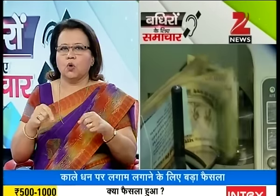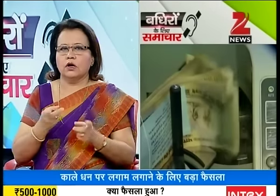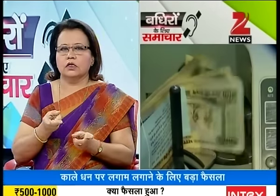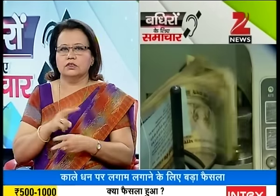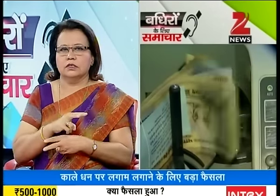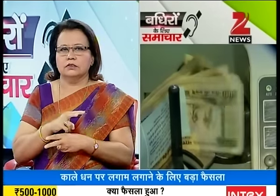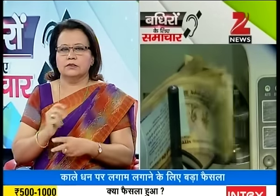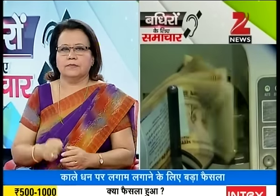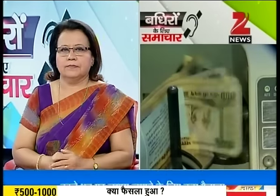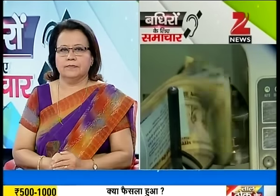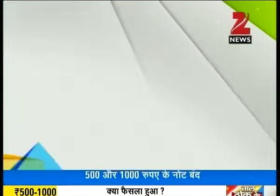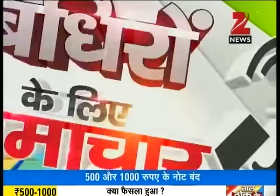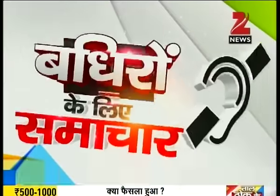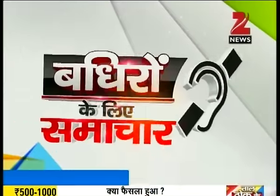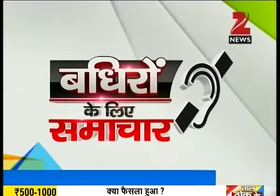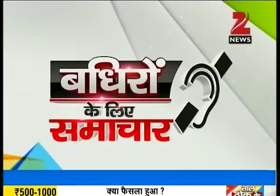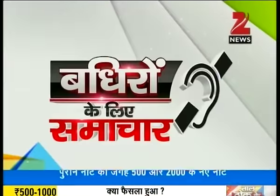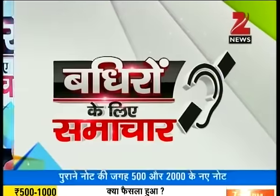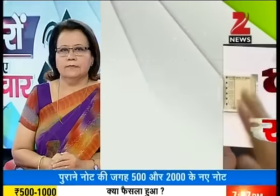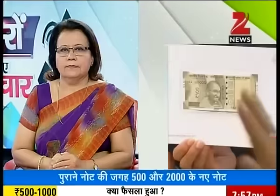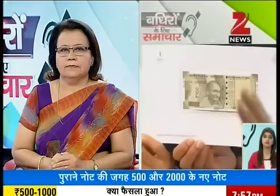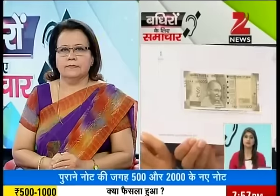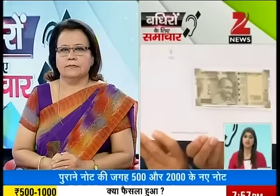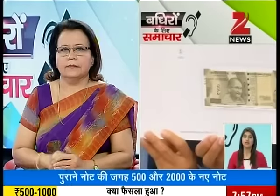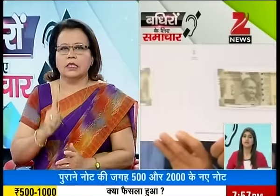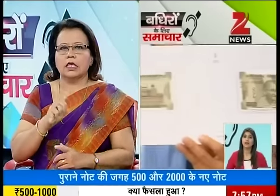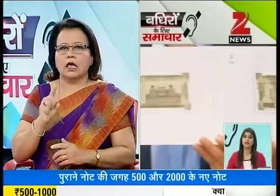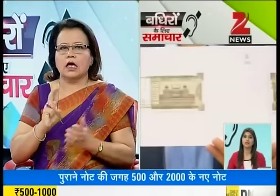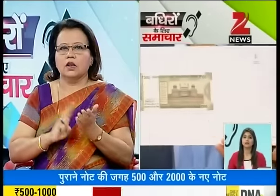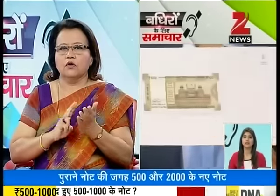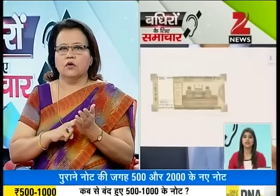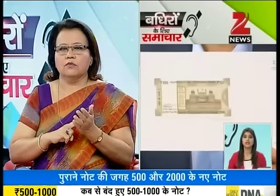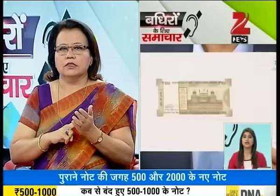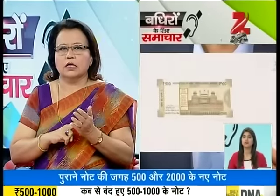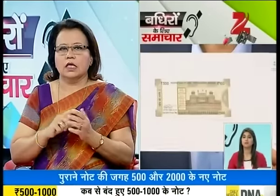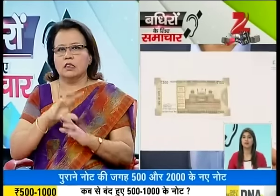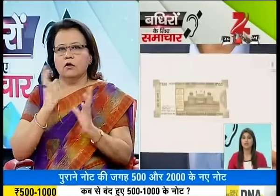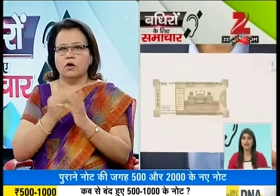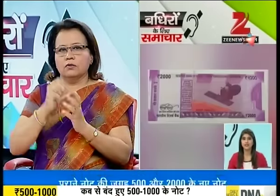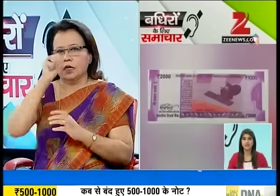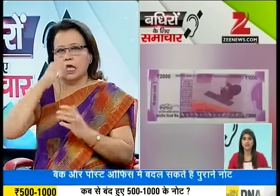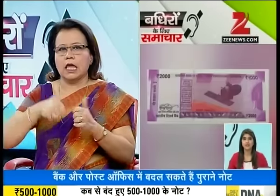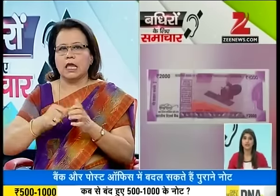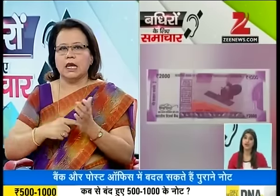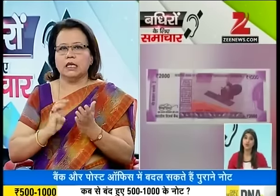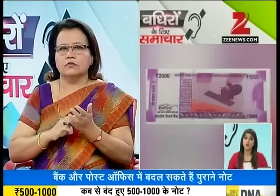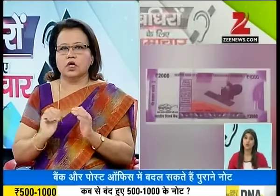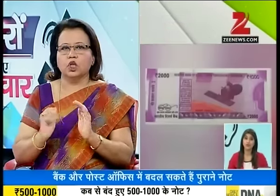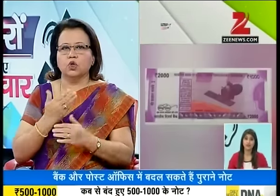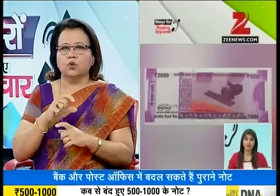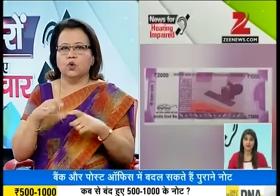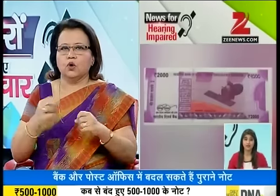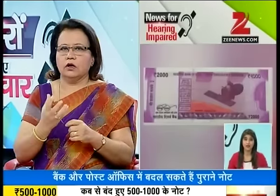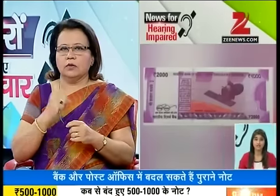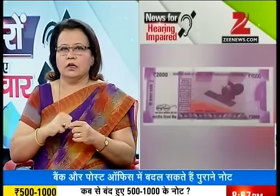मार्च तक नोट बदले जा सकते हैं। 11 नवंबर से देश भर के एटीएम से नए